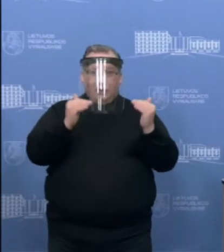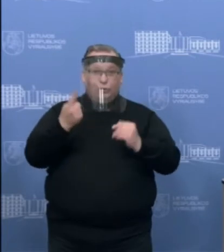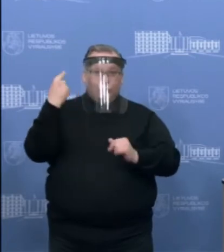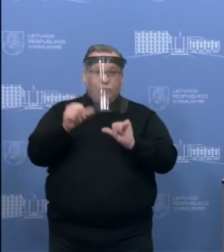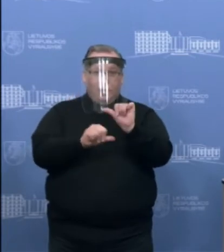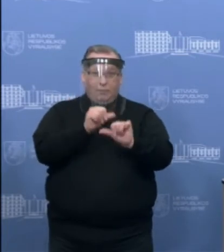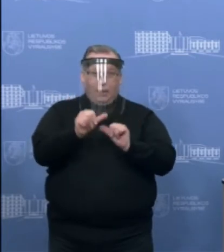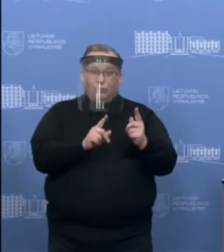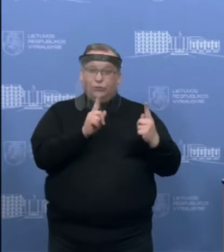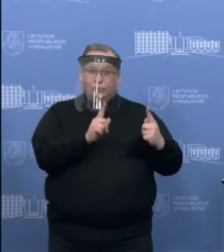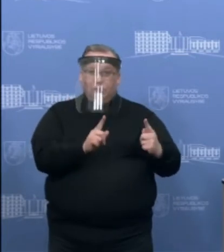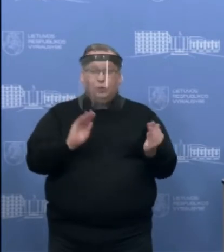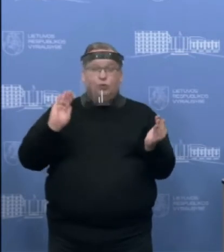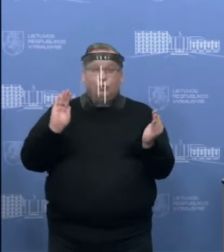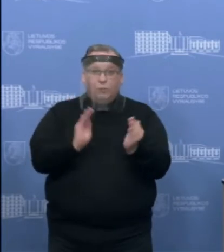pernai sumažėjo